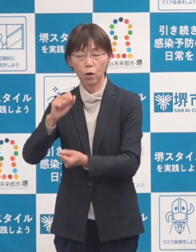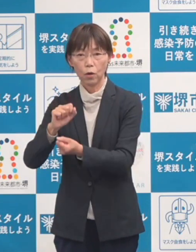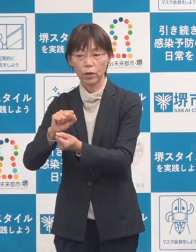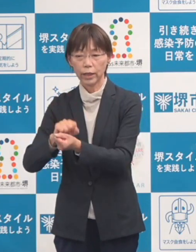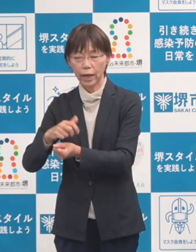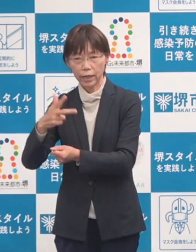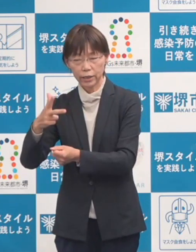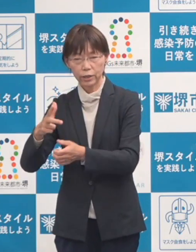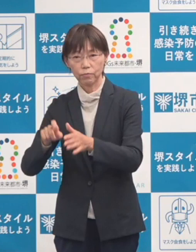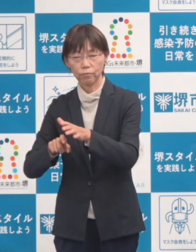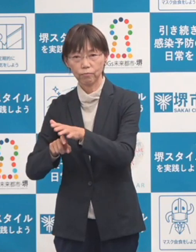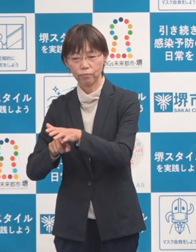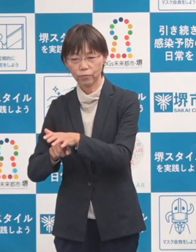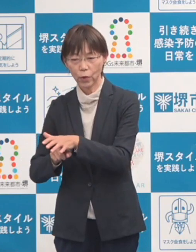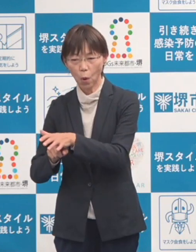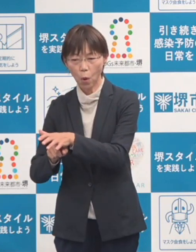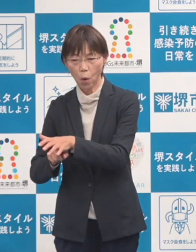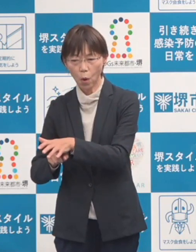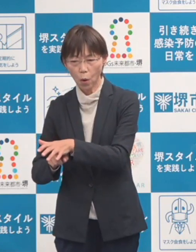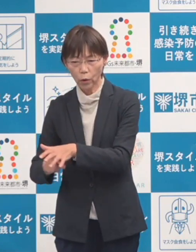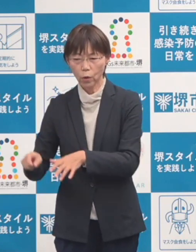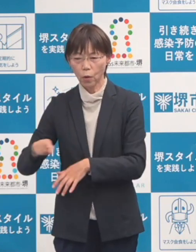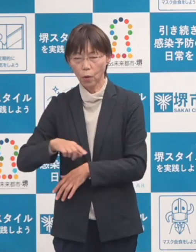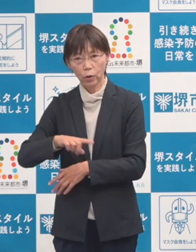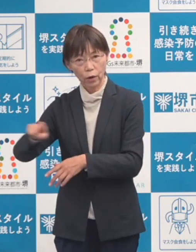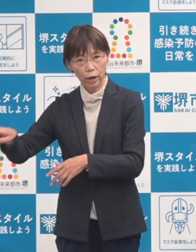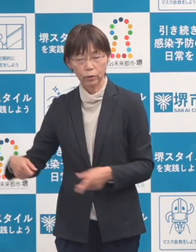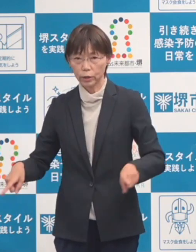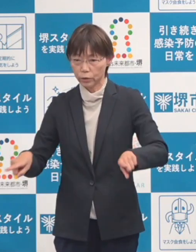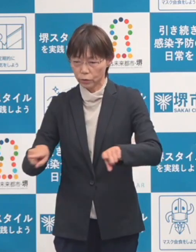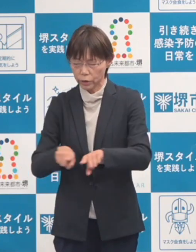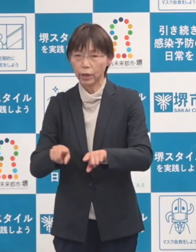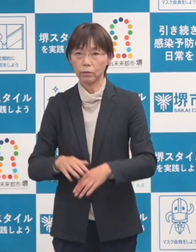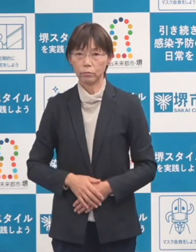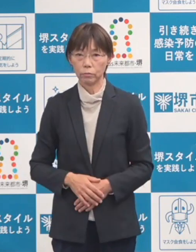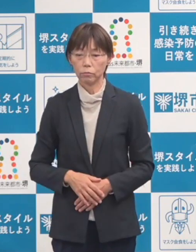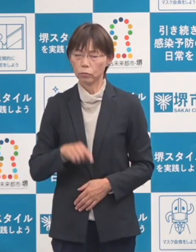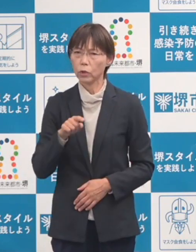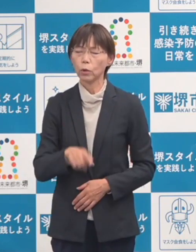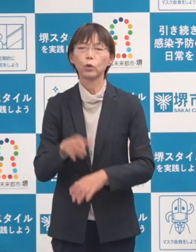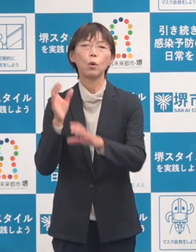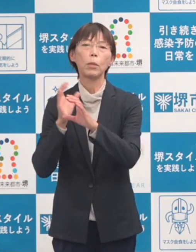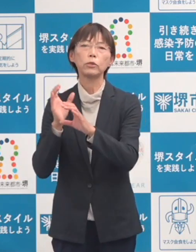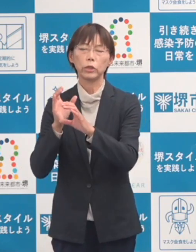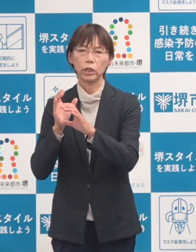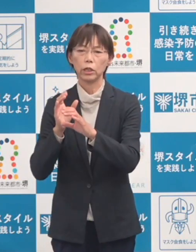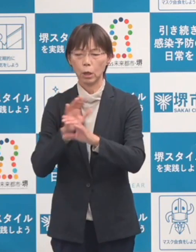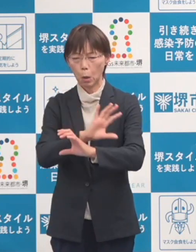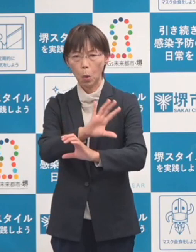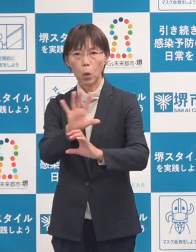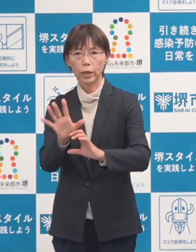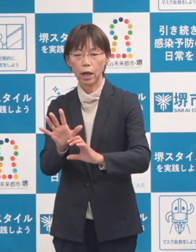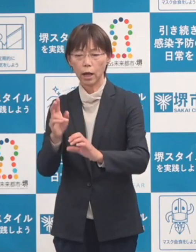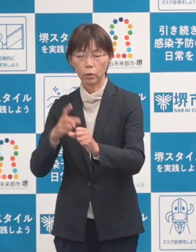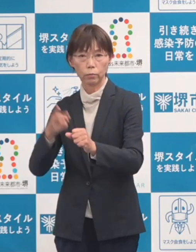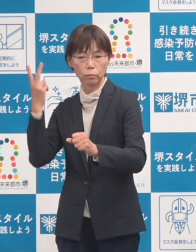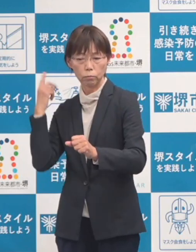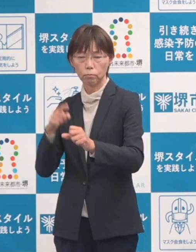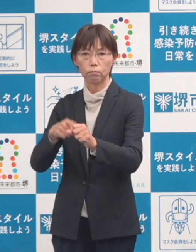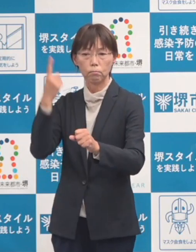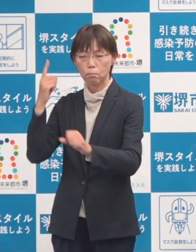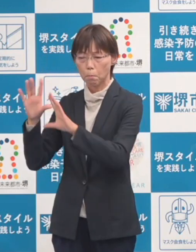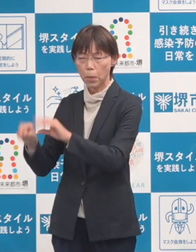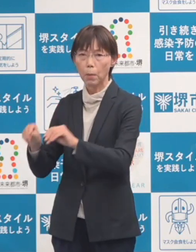祭りです。この三大祭り、新型コロナの影響で昨年一昨年と中止になっておりましたが、今年は3年ぶり